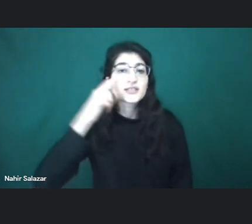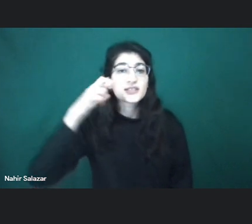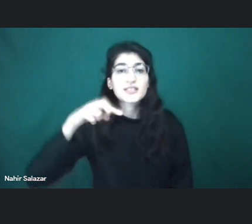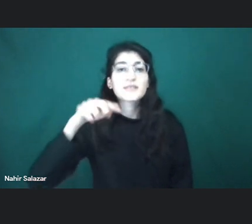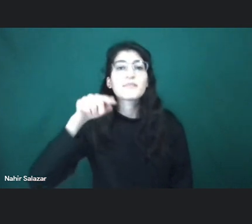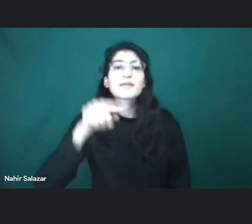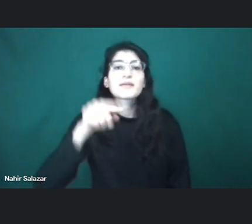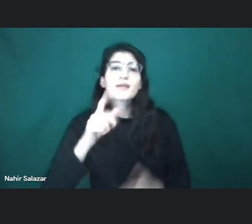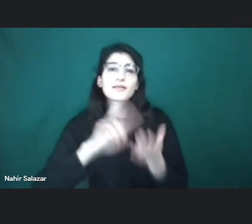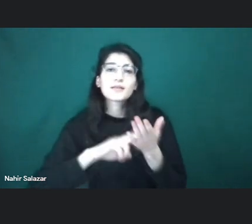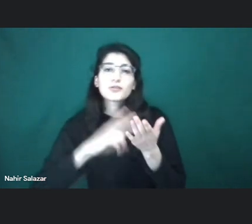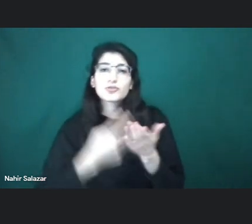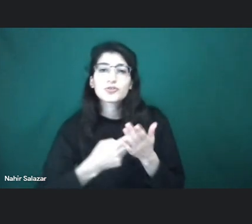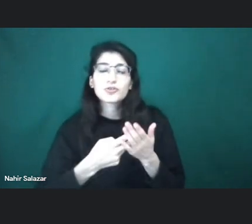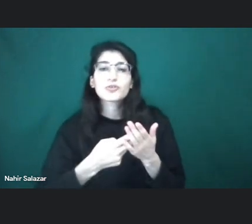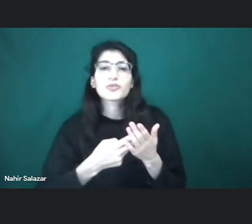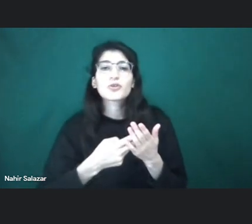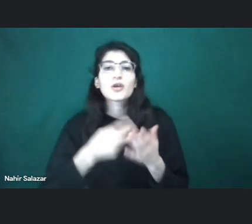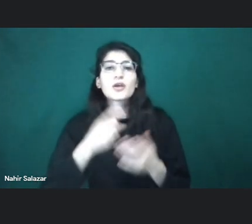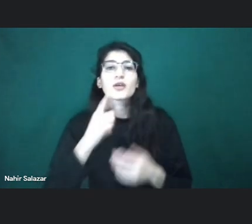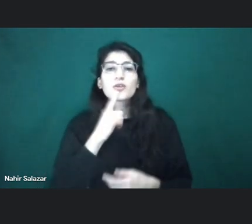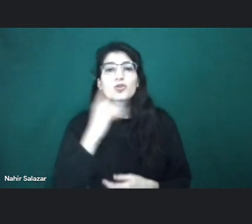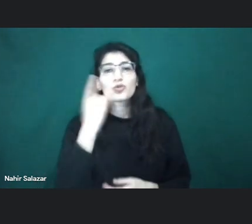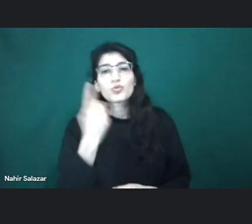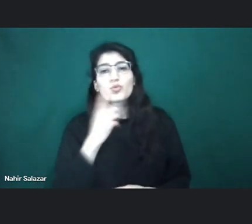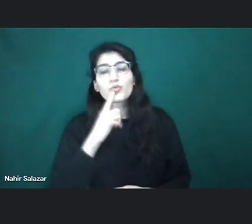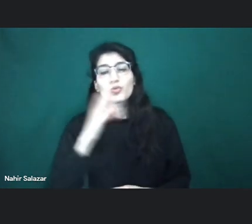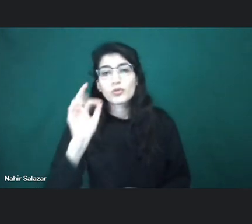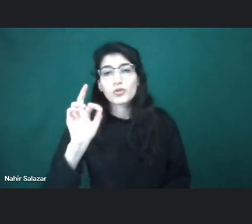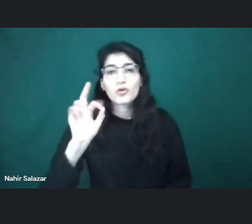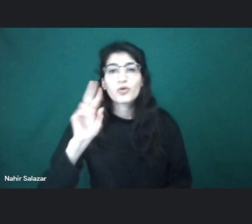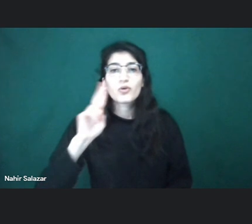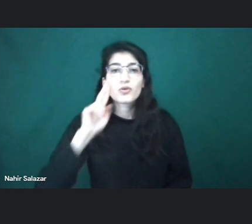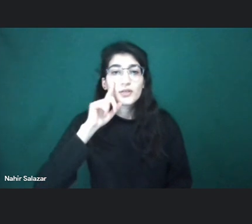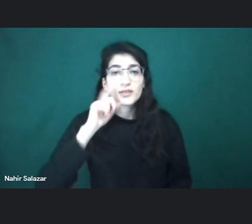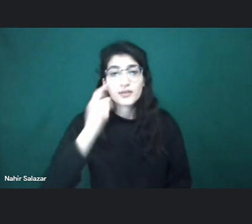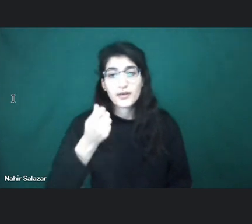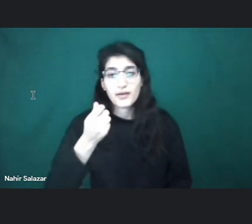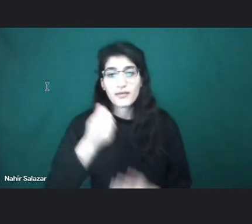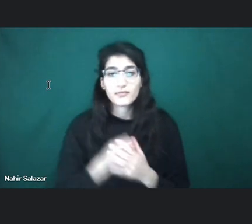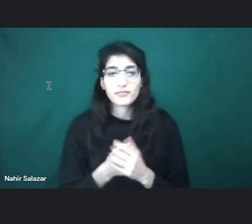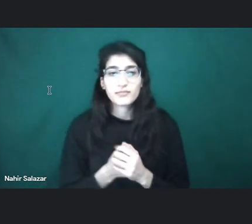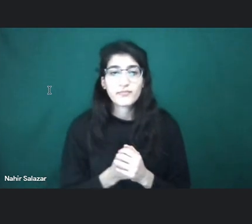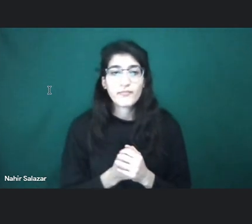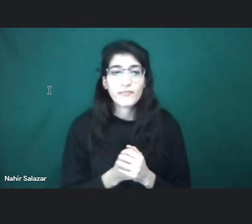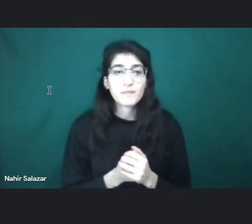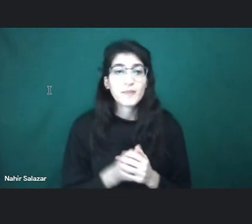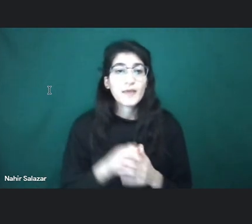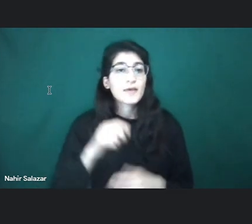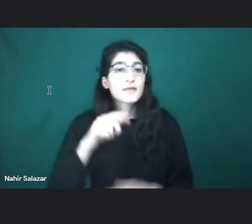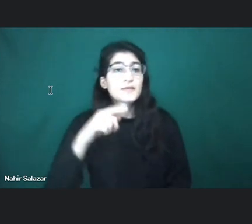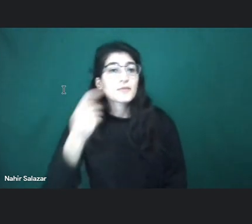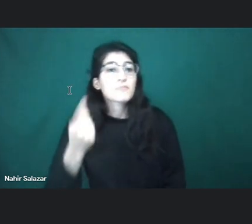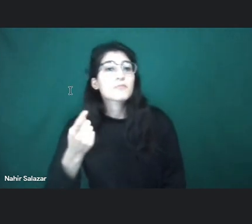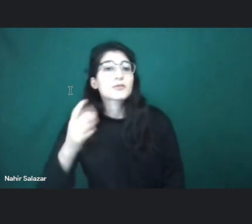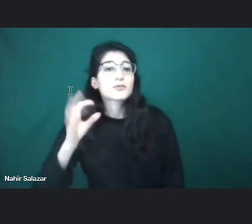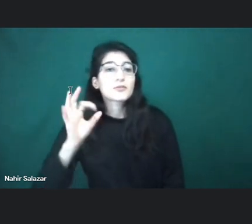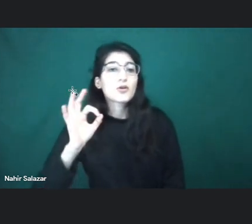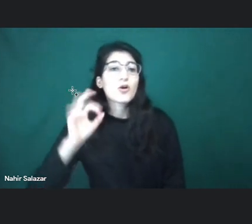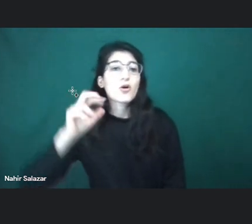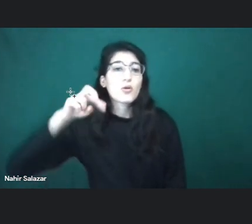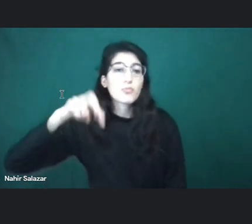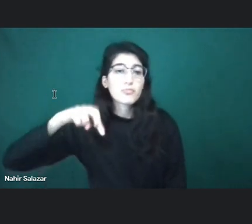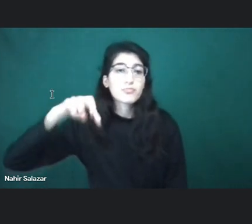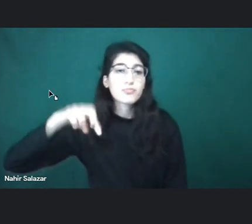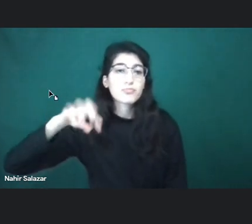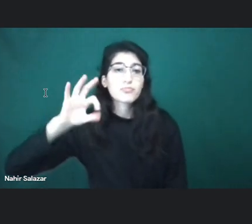Opportunities. Bien, ahí es... IT y después el plural. Y el knowledge también es un sufijo, aunque no esté en